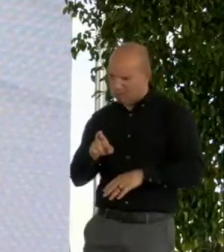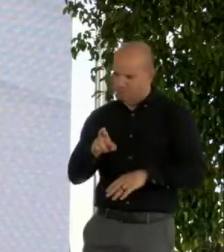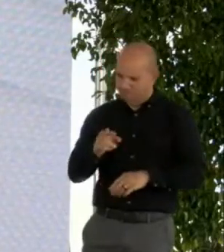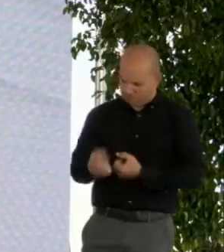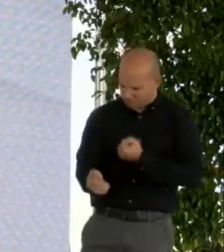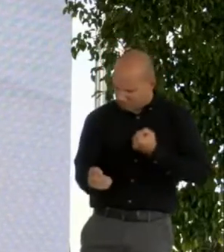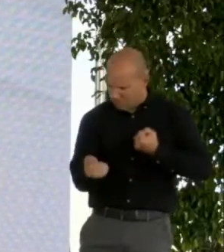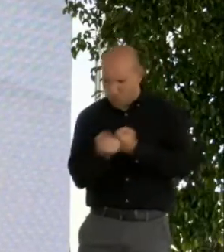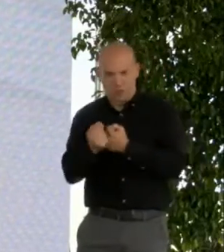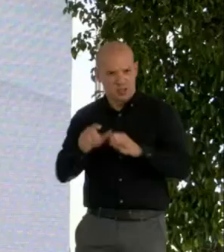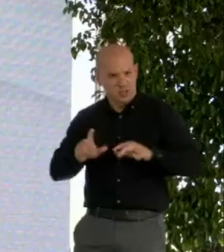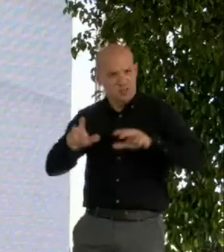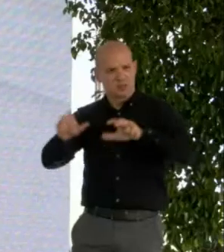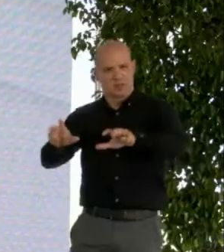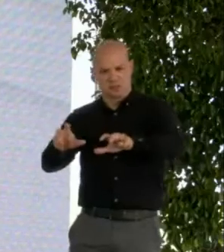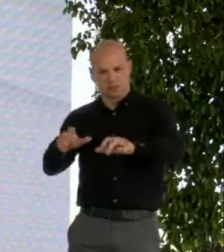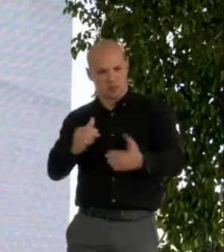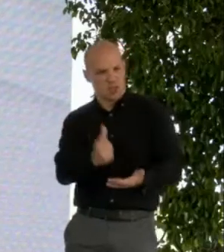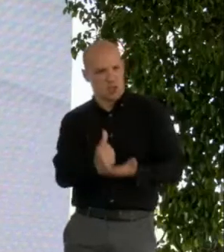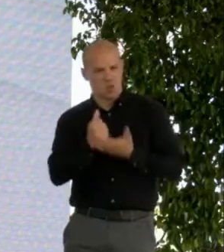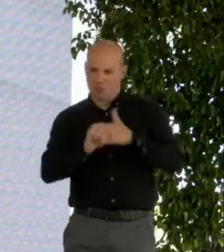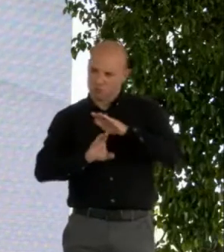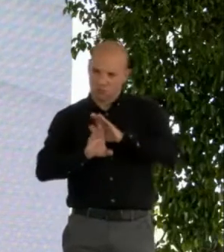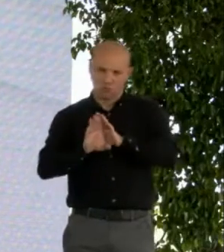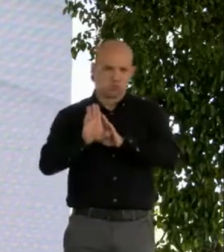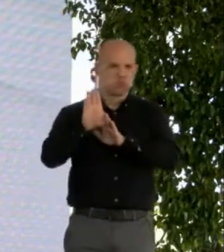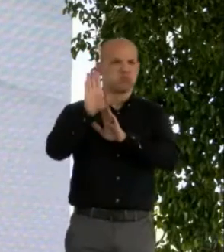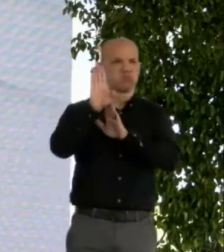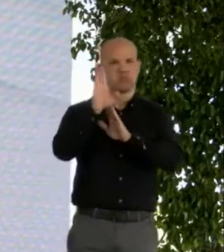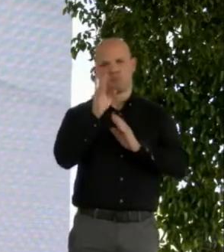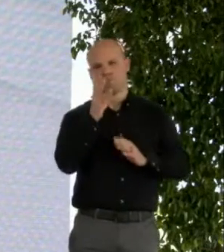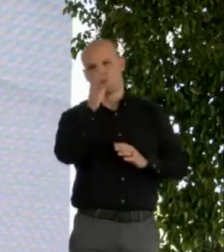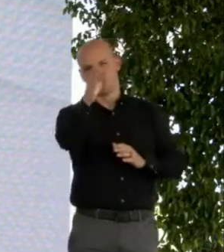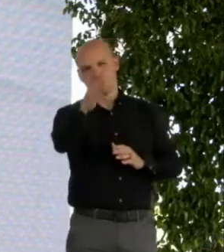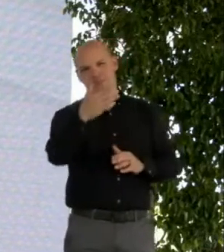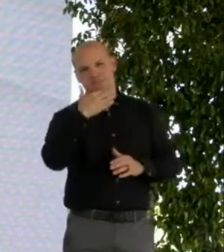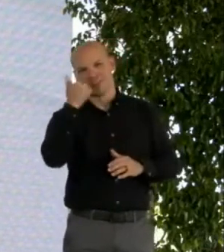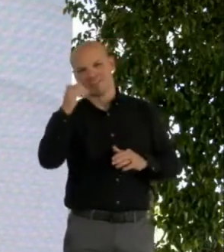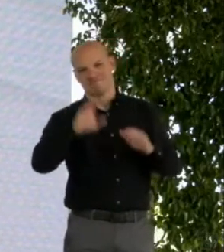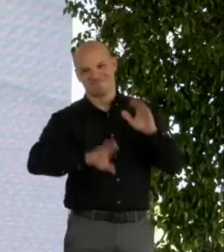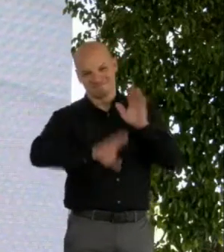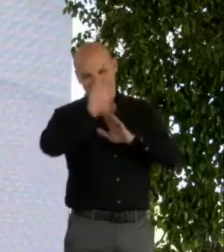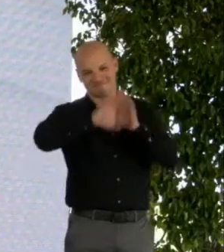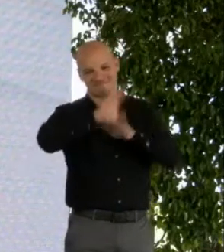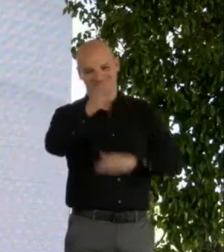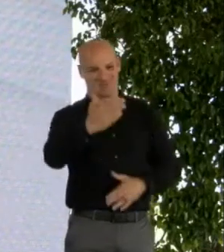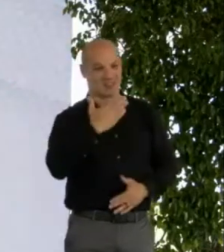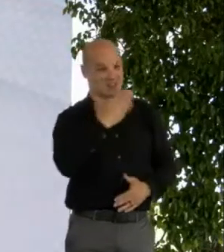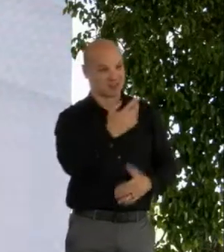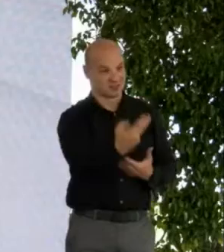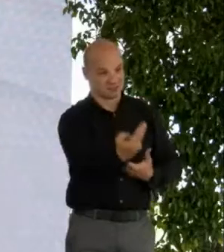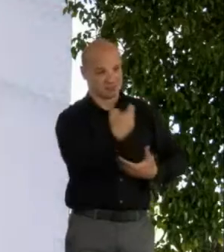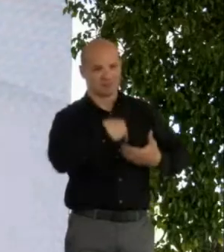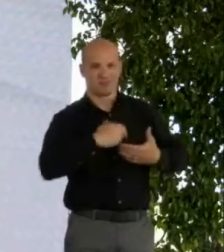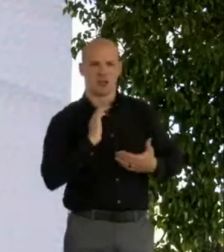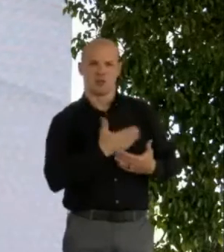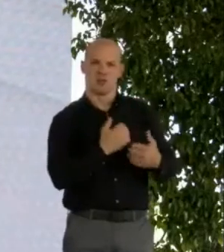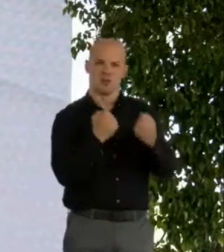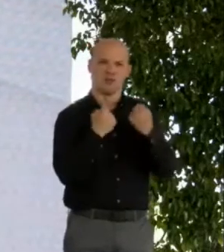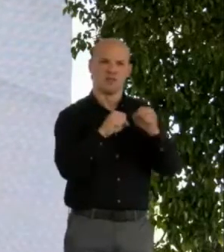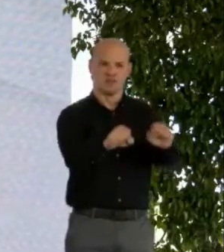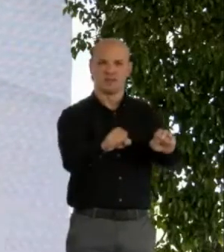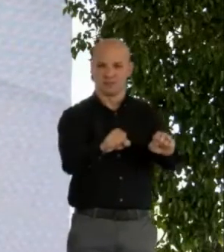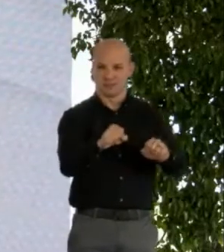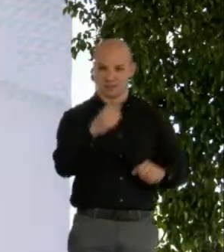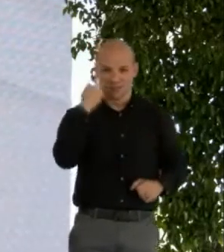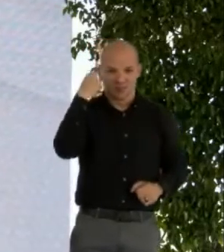nuestro progreso y promueven ese futuro prometedor al que todos aspiramos. Gracias por ser parte de nuestros esfuerzos